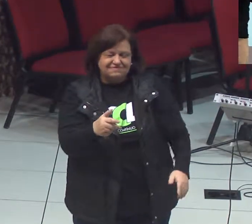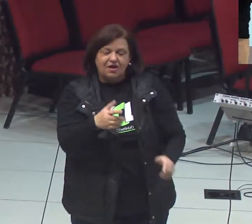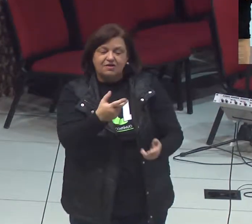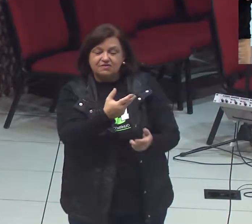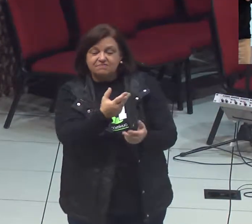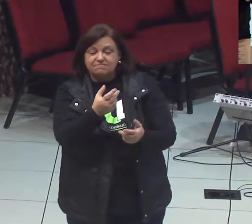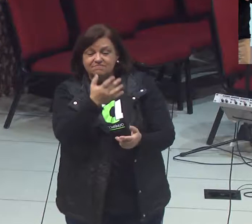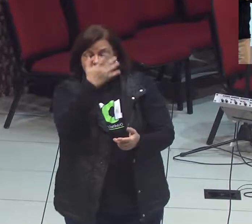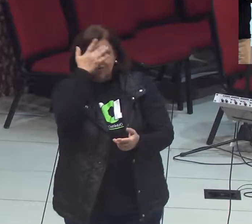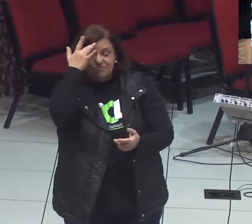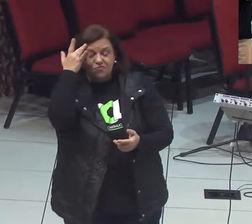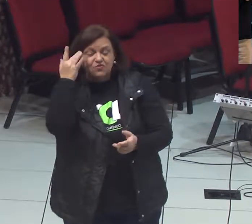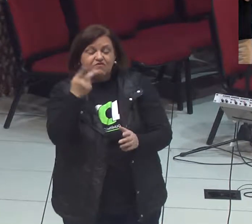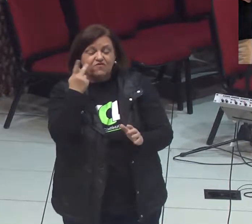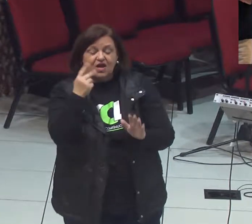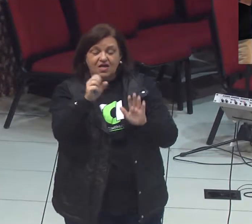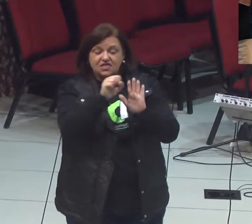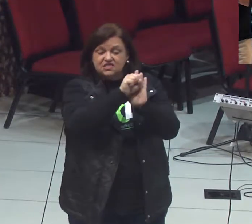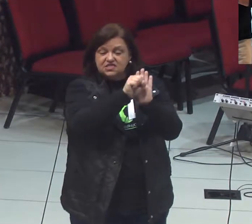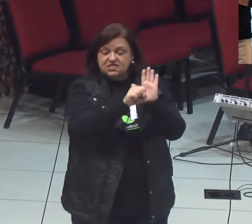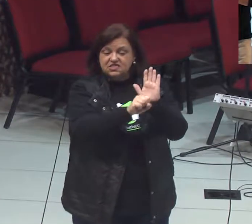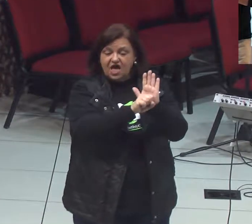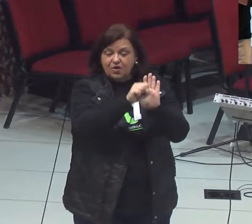Cada virada de século,